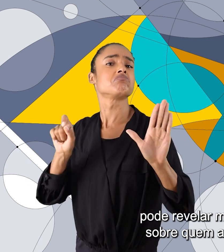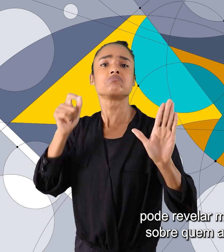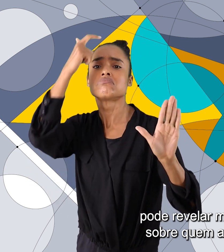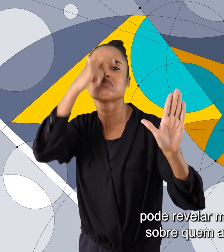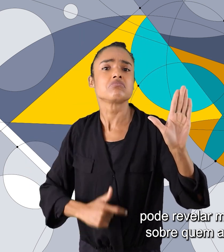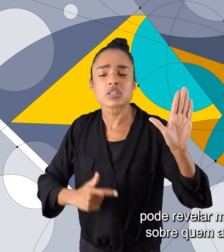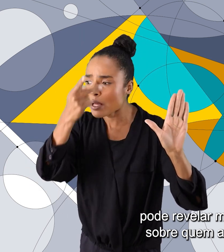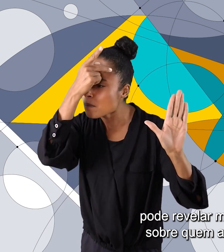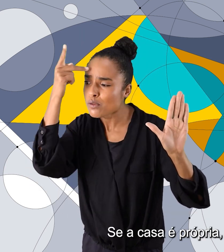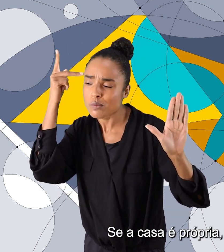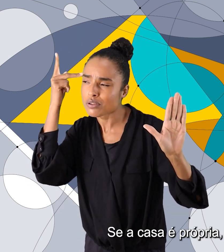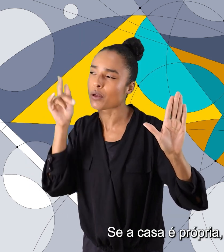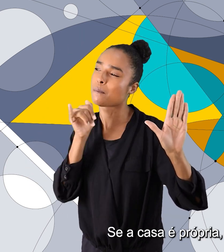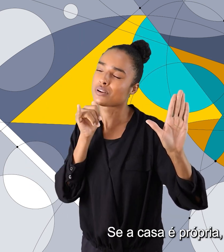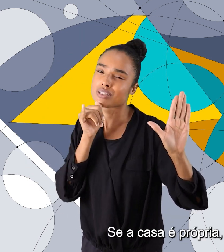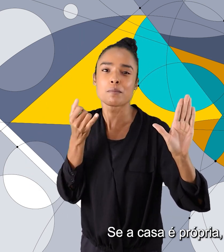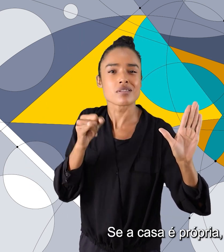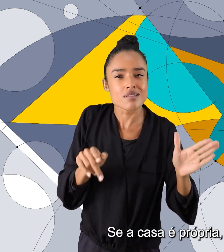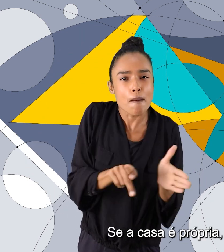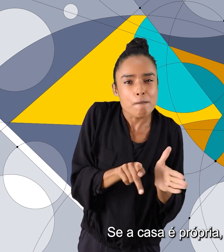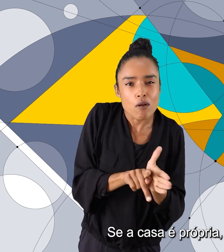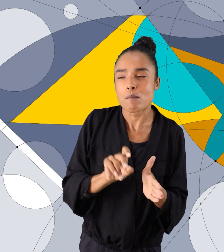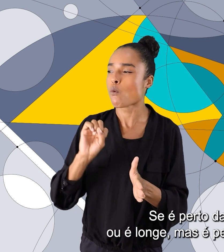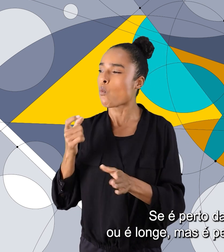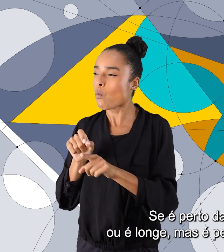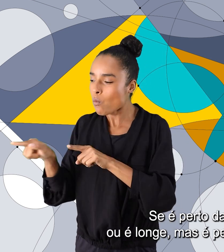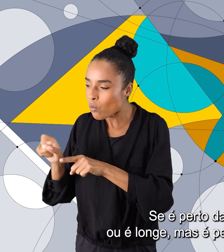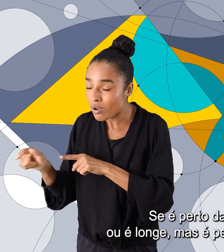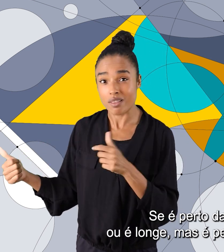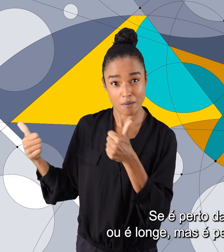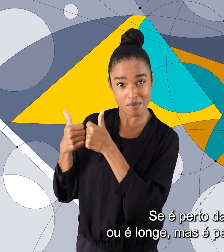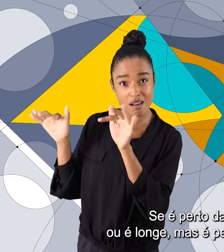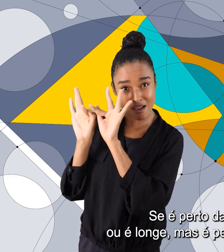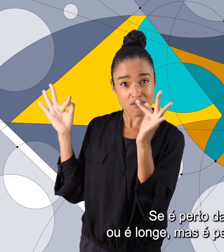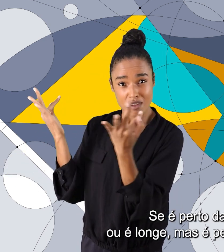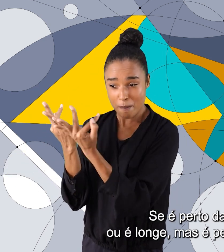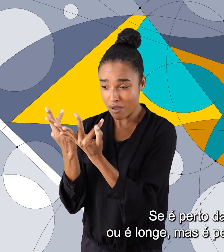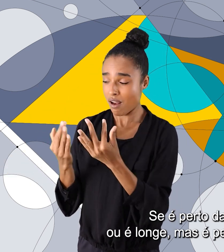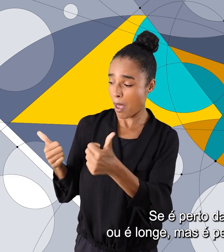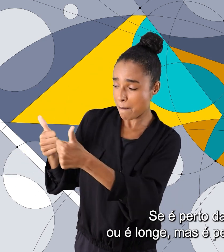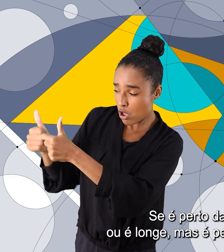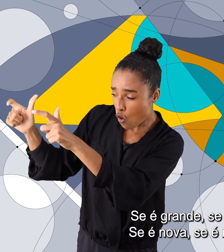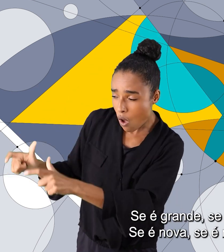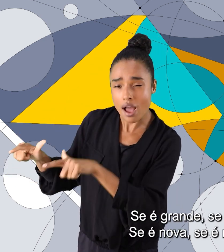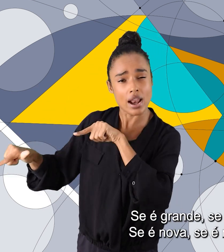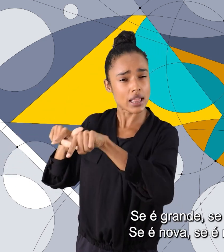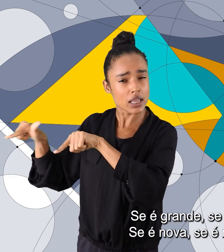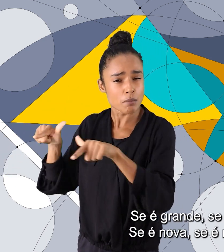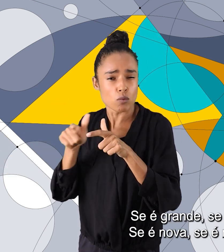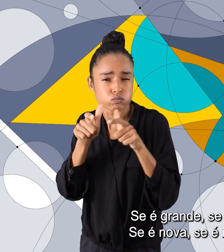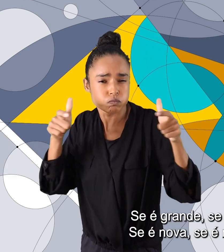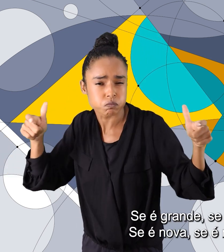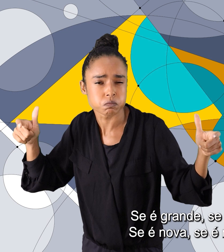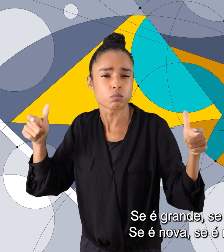quem a gente é. Se a casa é própria, se é alugada, se é perto da família ou é longe, mas é perto do trabalho, se é grande,